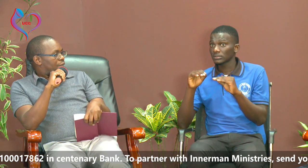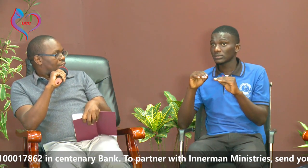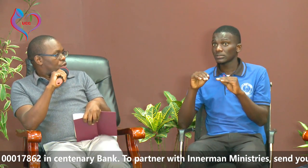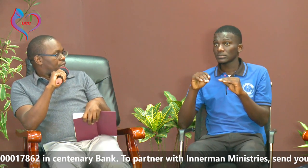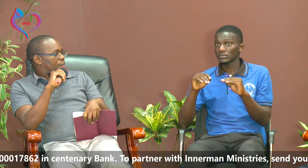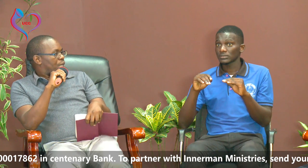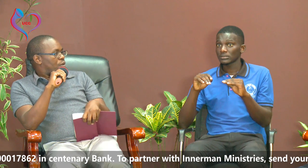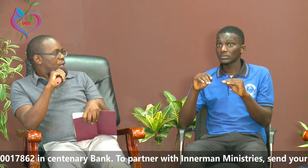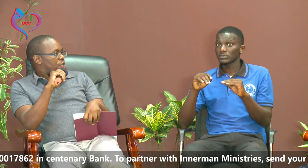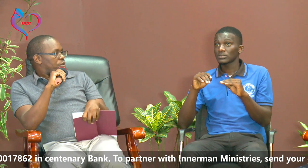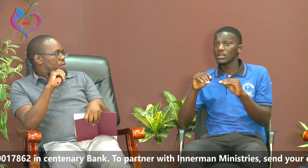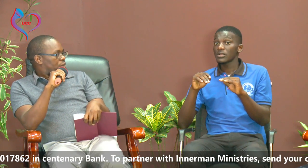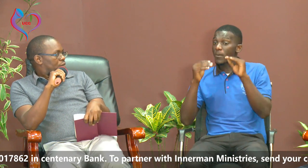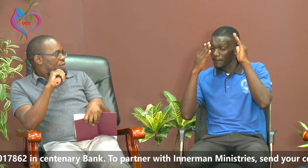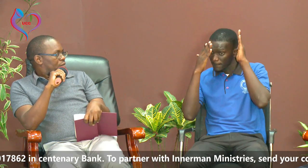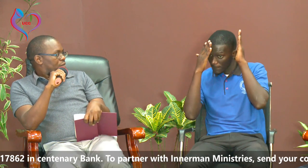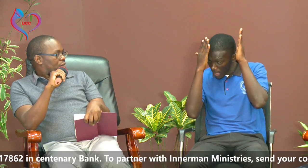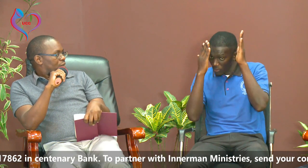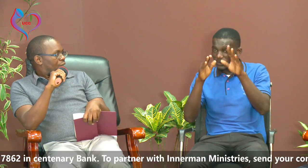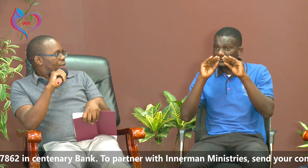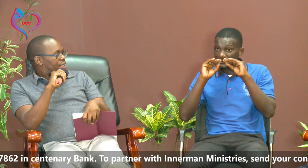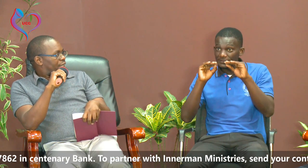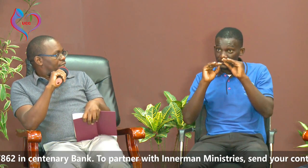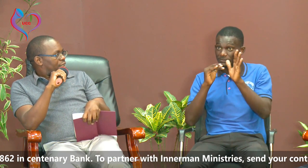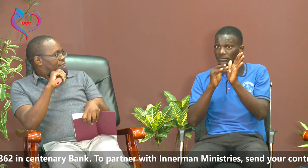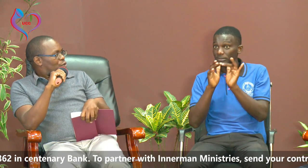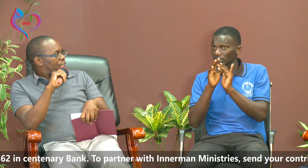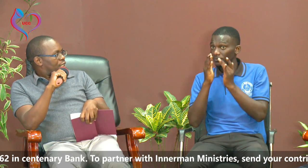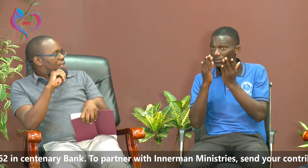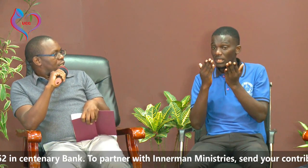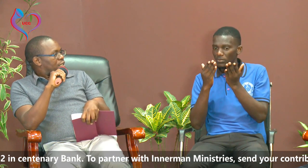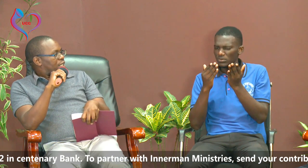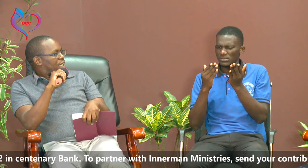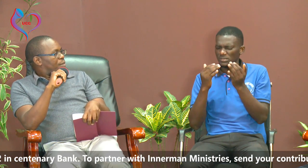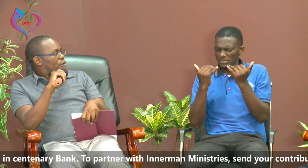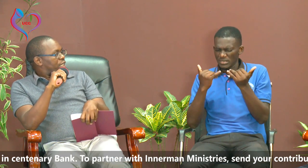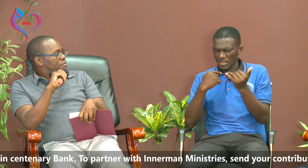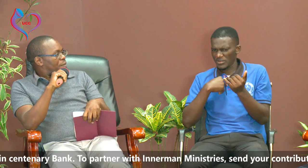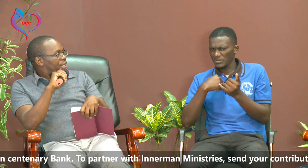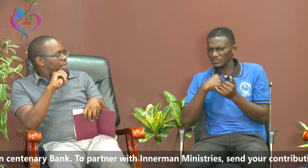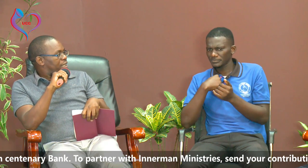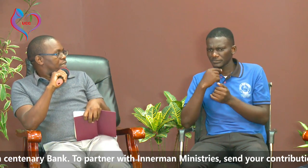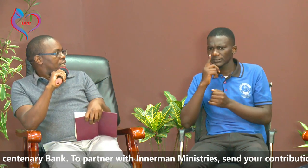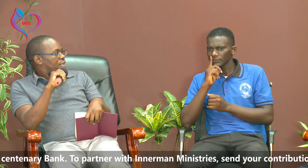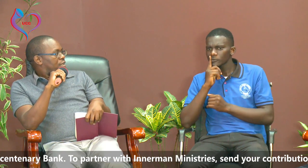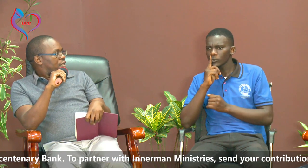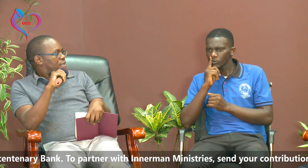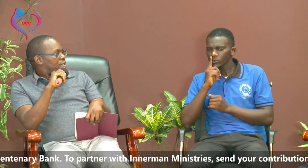nga asomesa Bible watyo and I was like really emiko tejiri bya minji